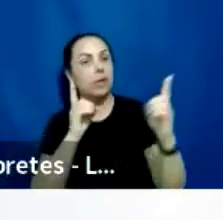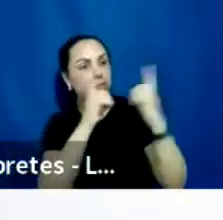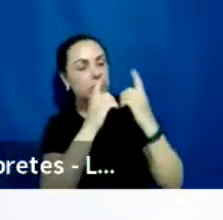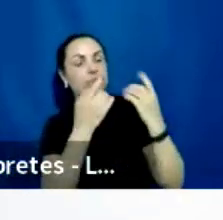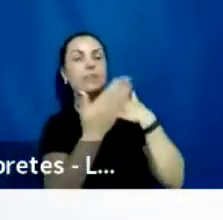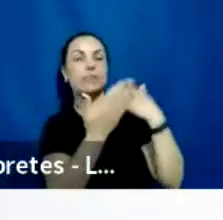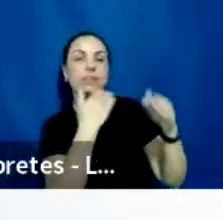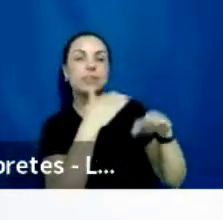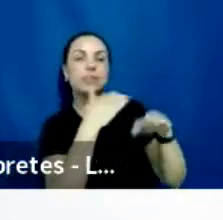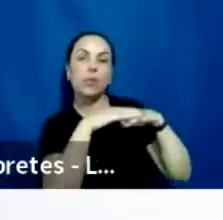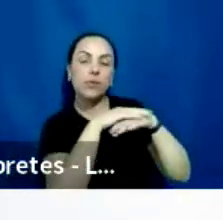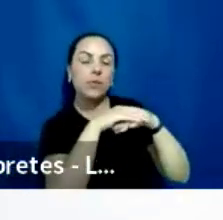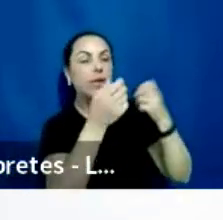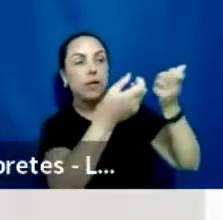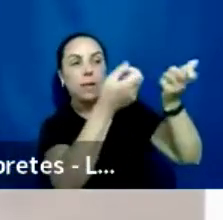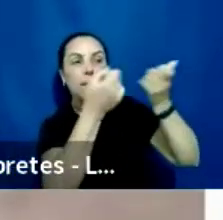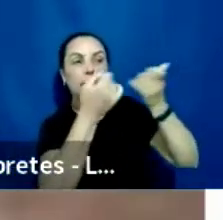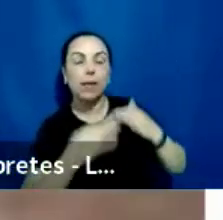te explicar mais.